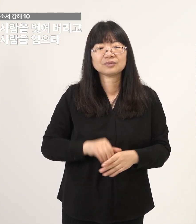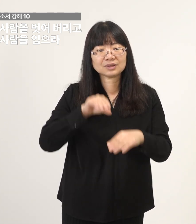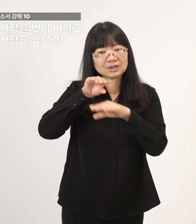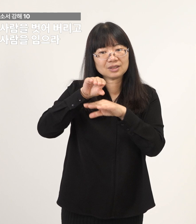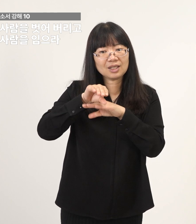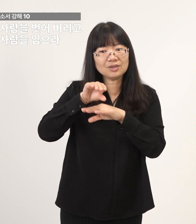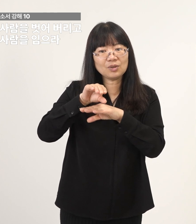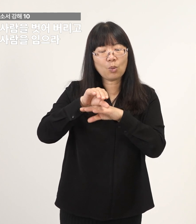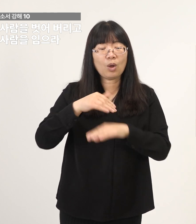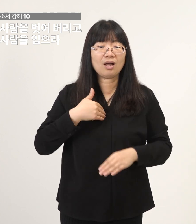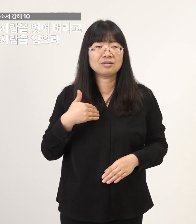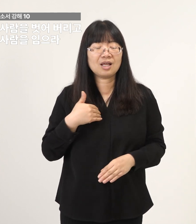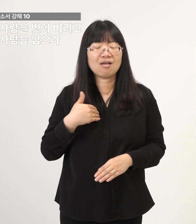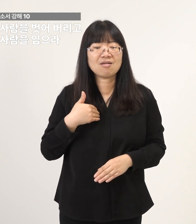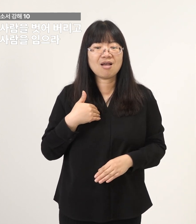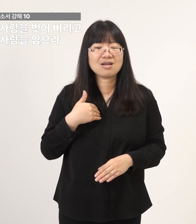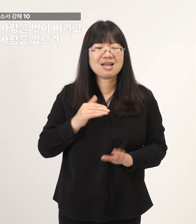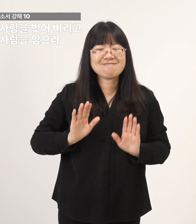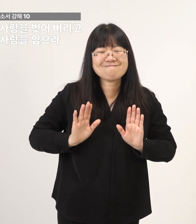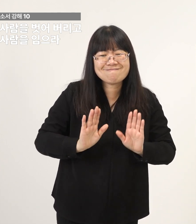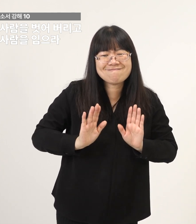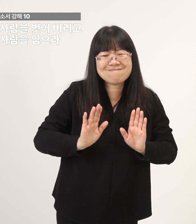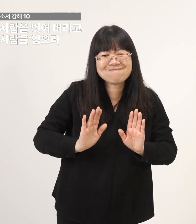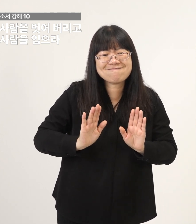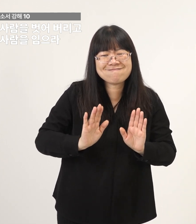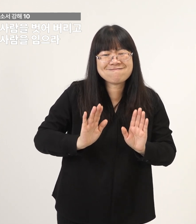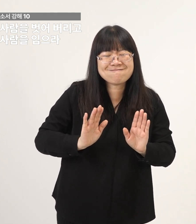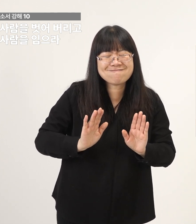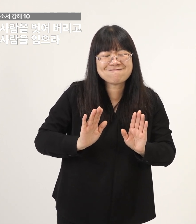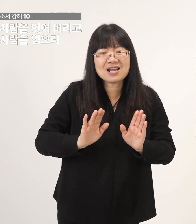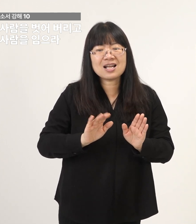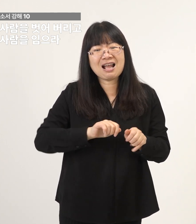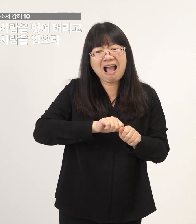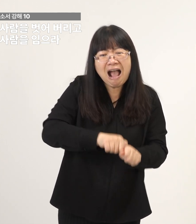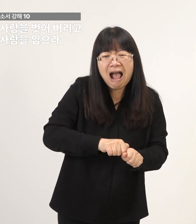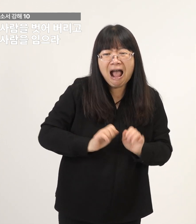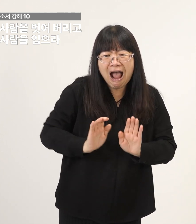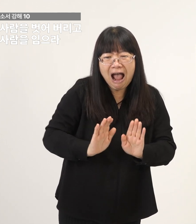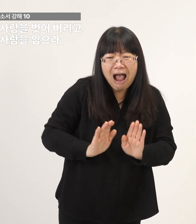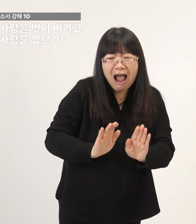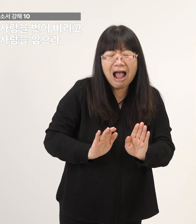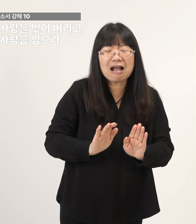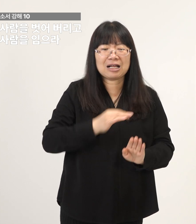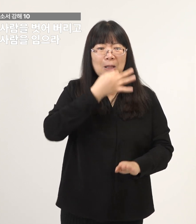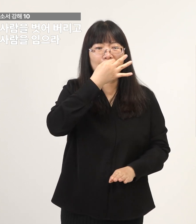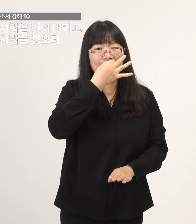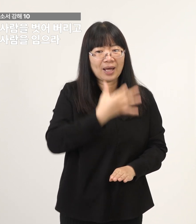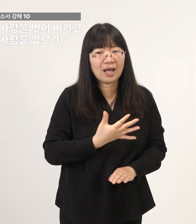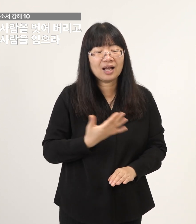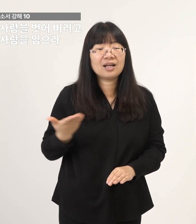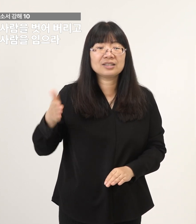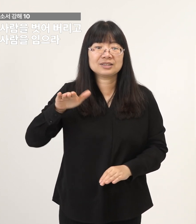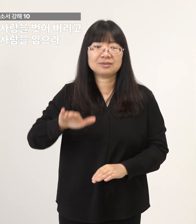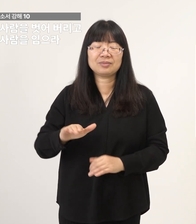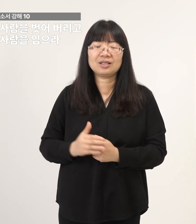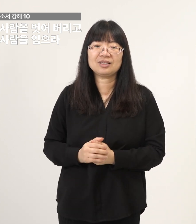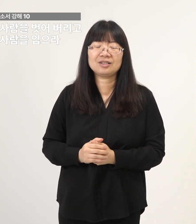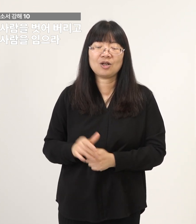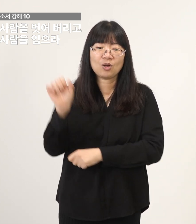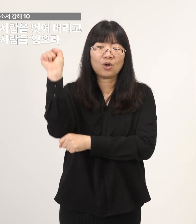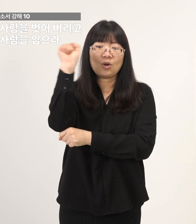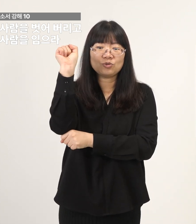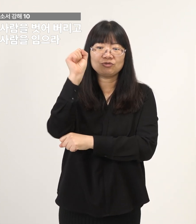자동차를 자기가 막 밀고 가는 신앙생활이 있어요. 얼마나 힘들어요. 그런데